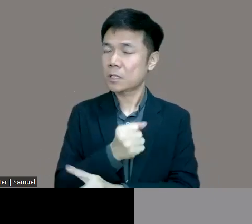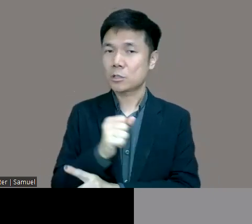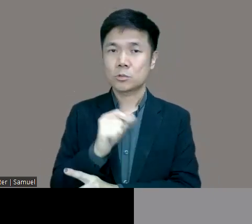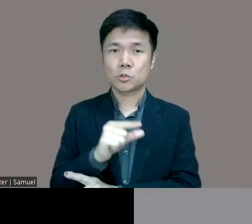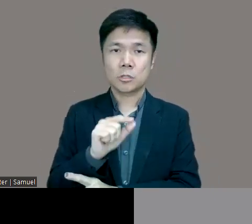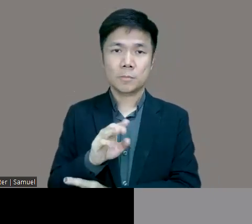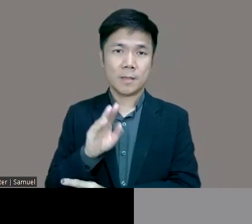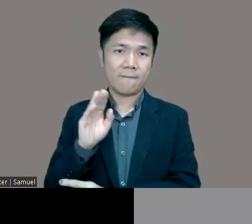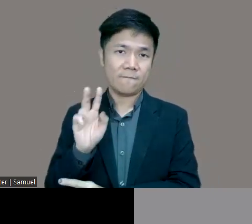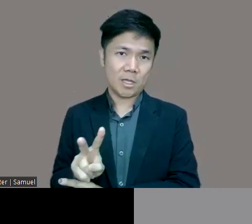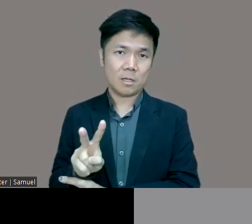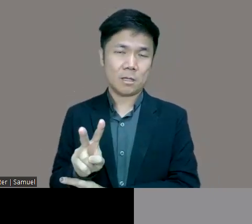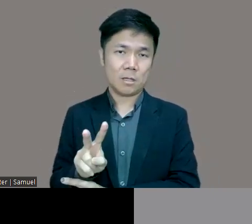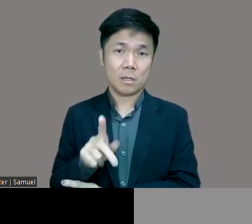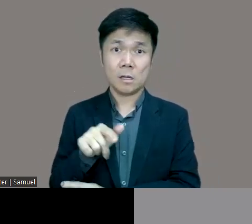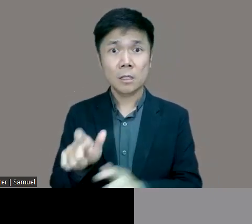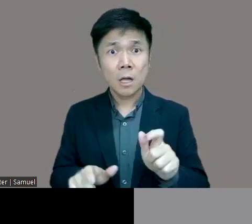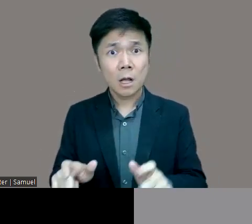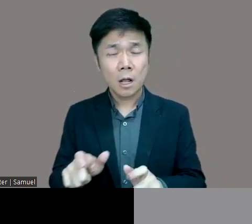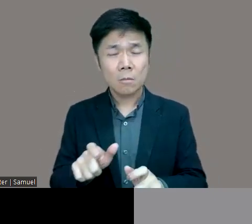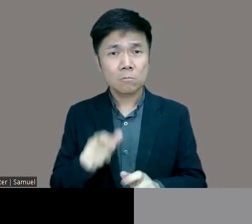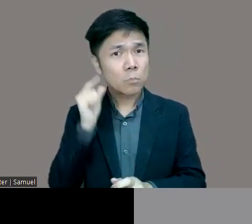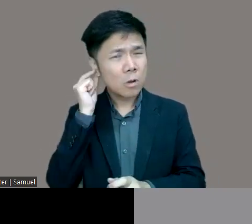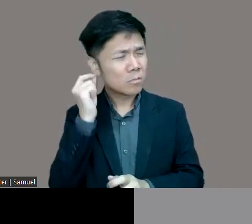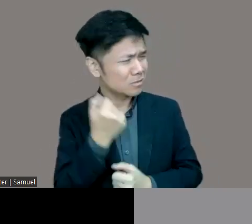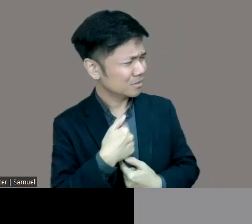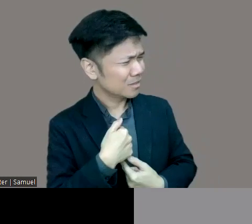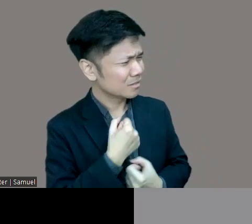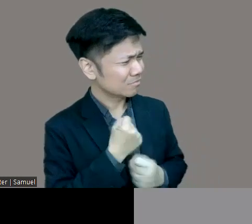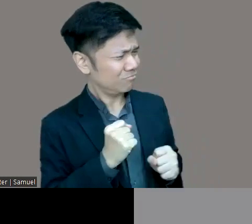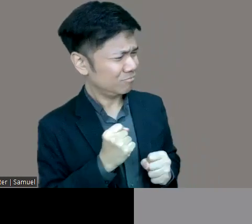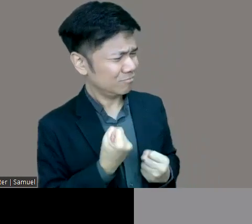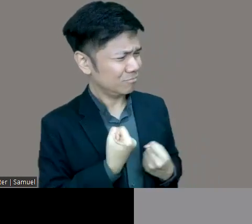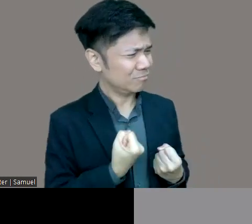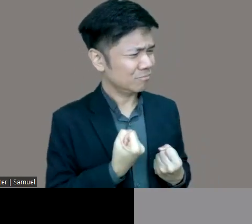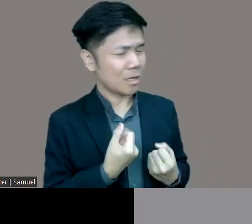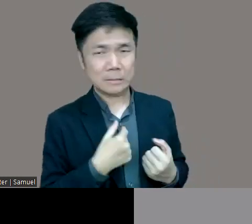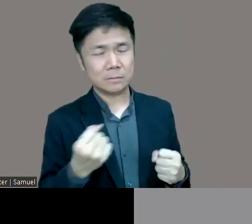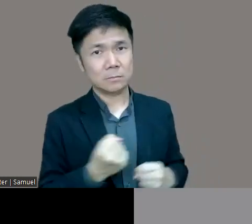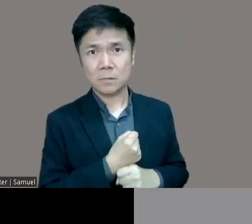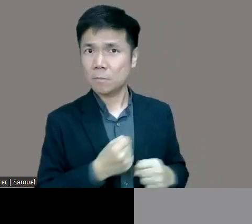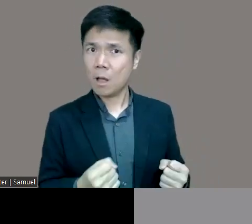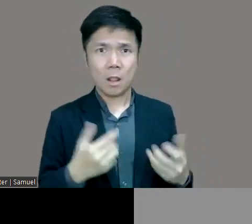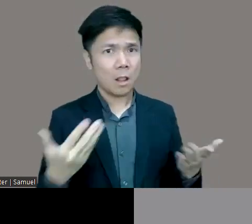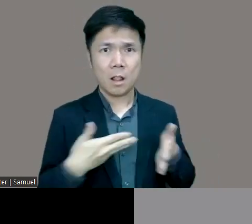violences sexistes et beaucoup d'entre elles n'ont pas pu parler en raison des obstacles. Et,